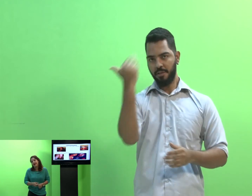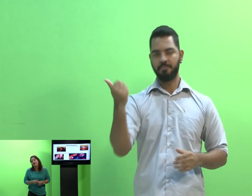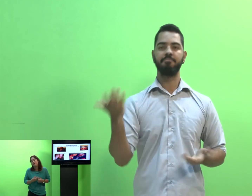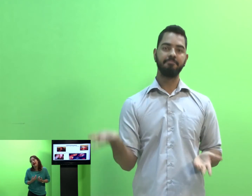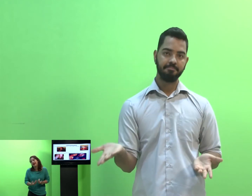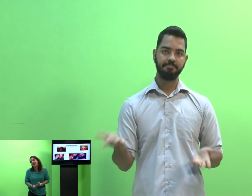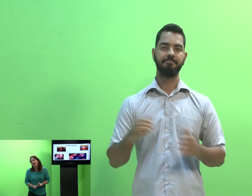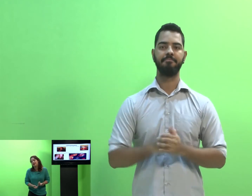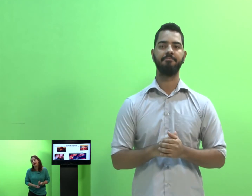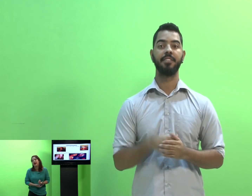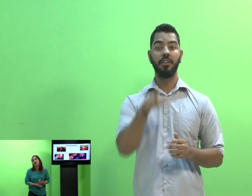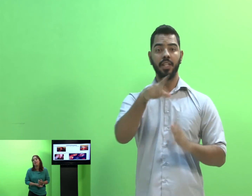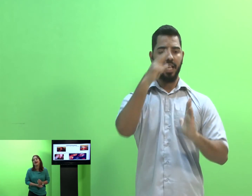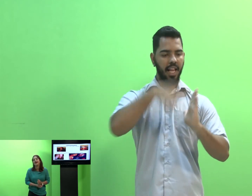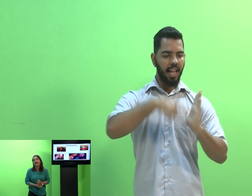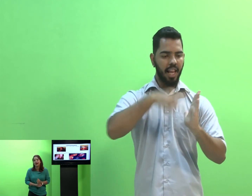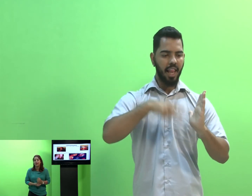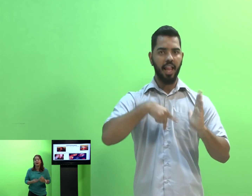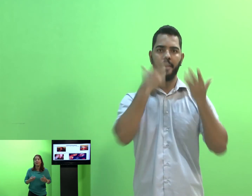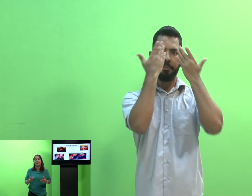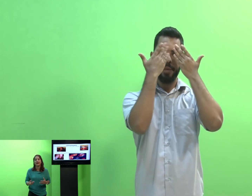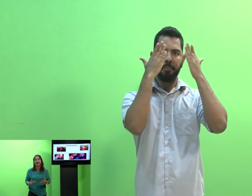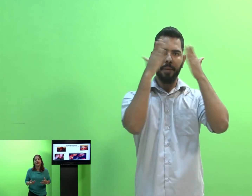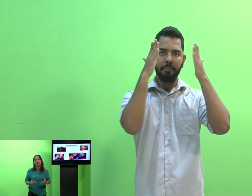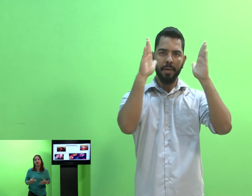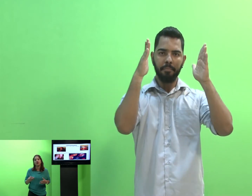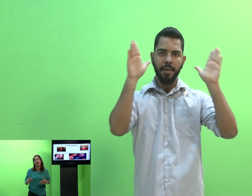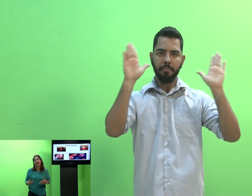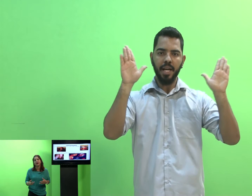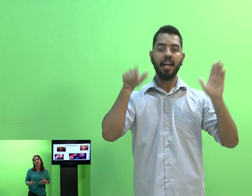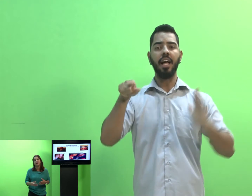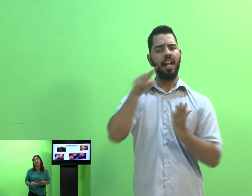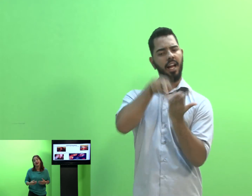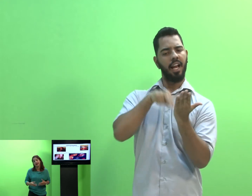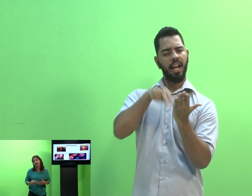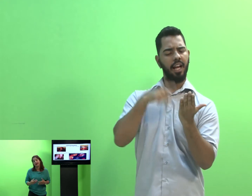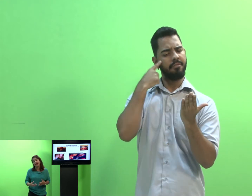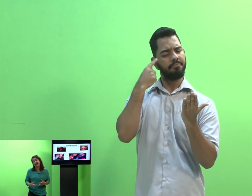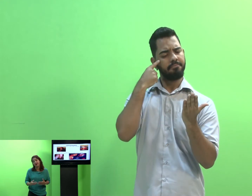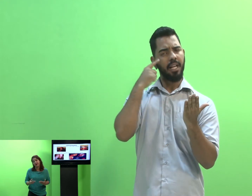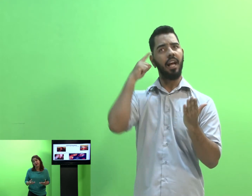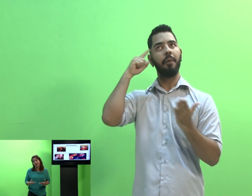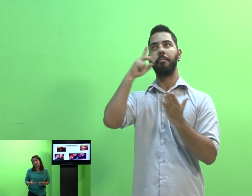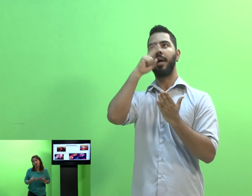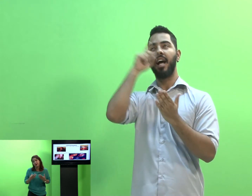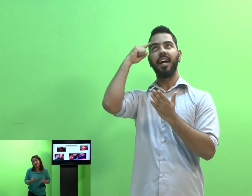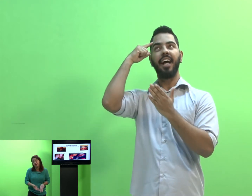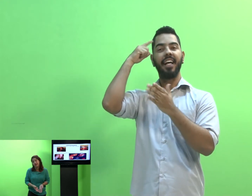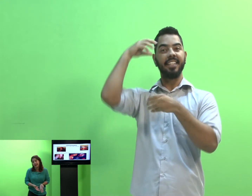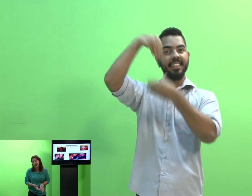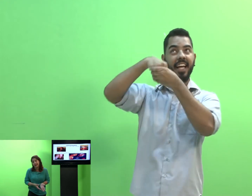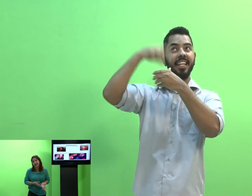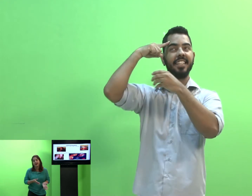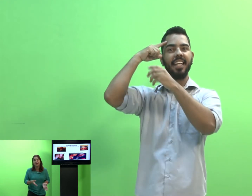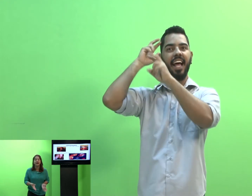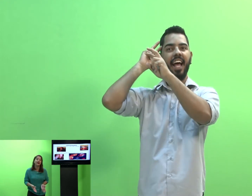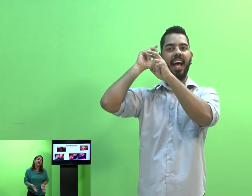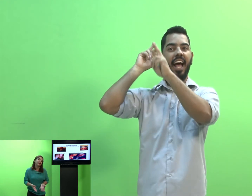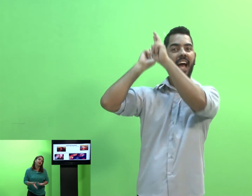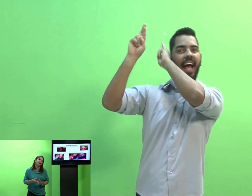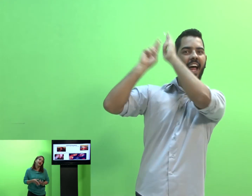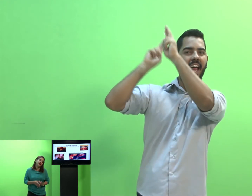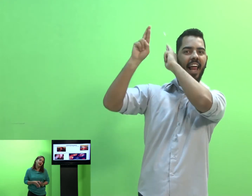mais se lê, mais se amplia a competência para aprender o diálogo que os textos travam entre si por meio de